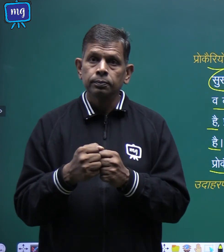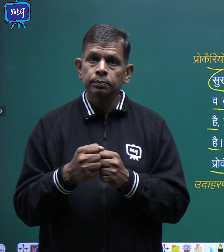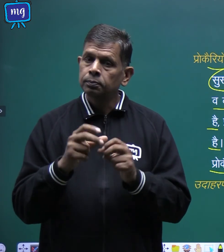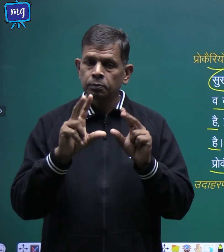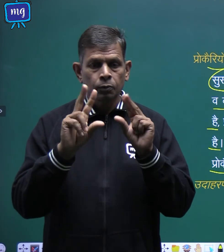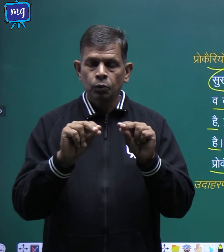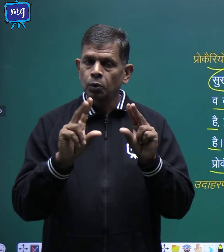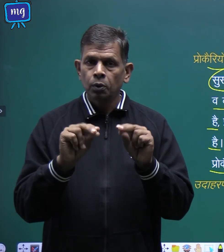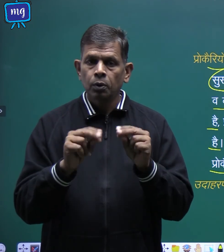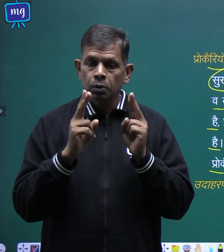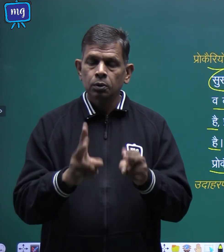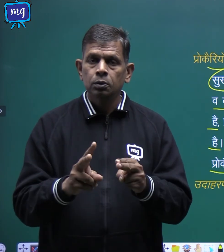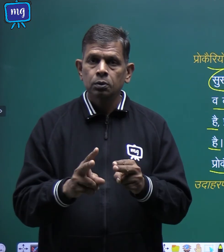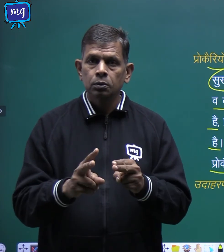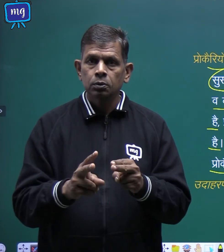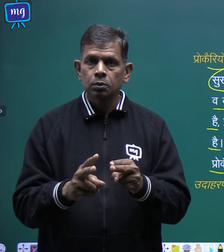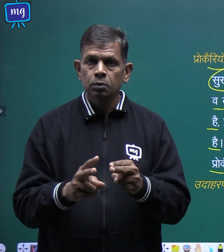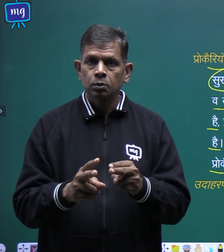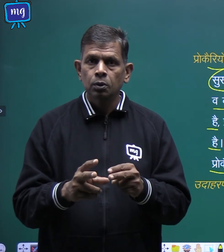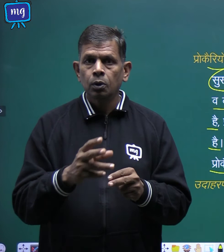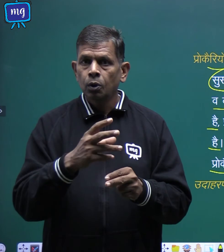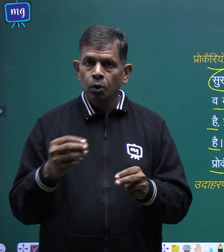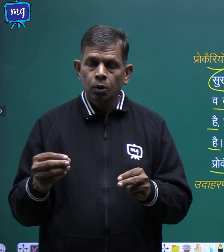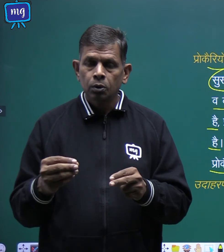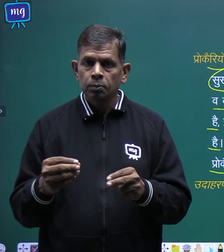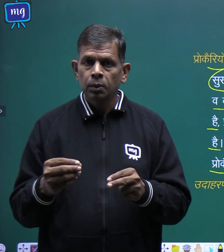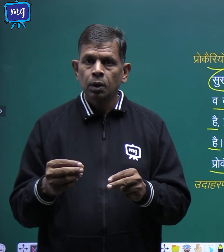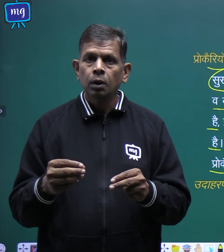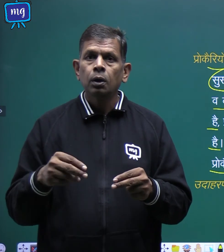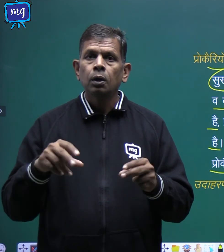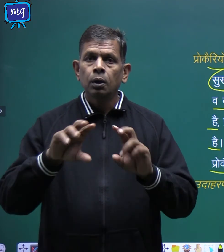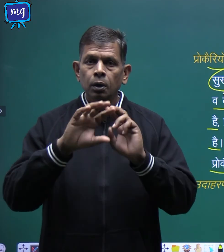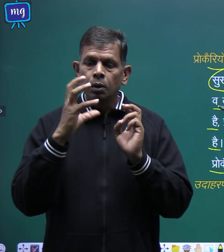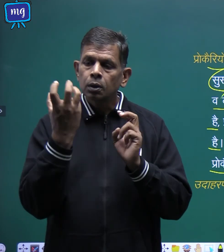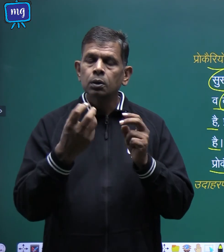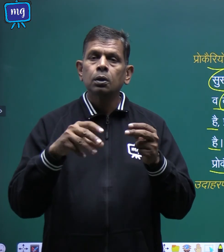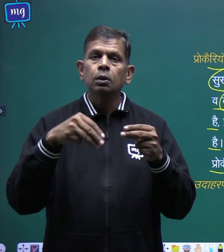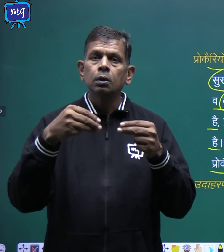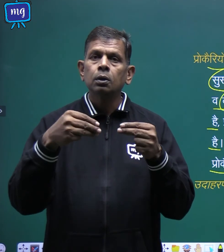नहीं पाया जाता और जिनमें केंद्रक झिल्ली